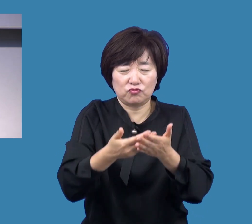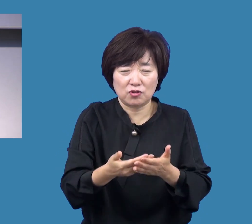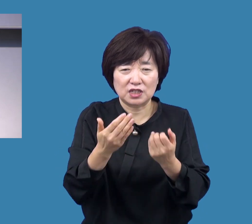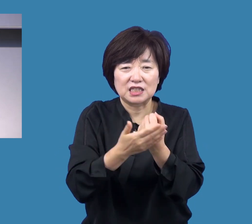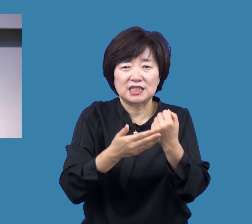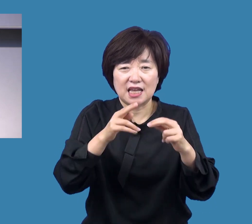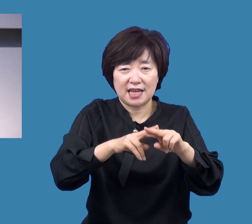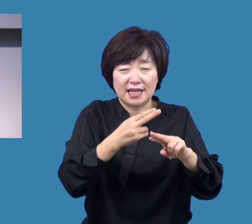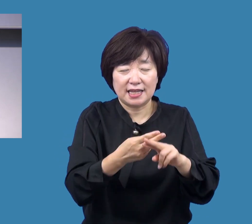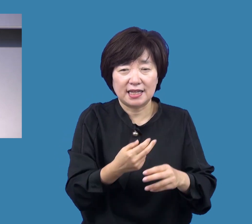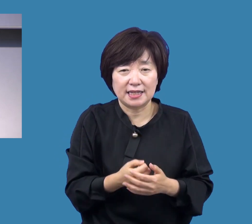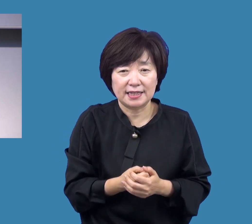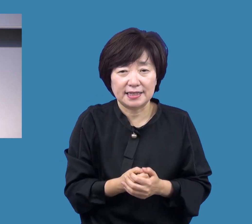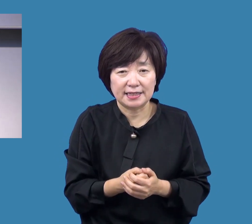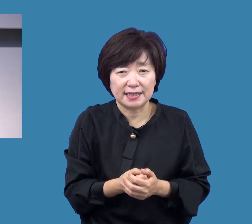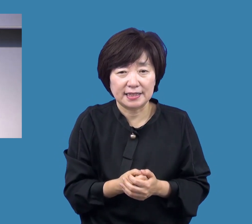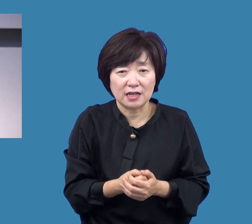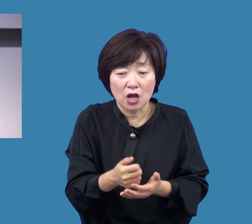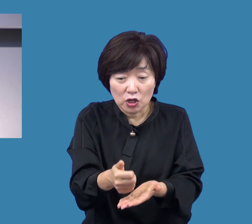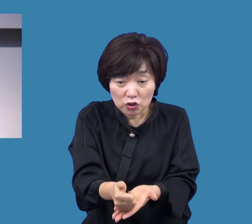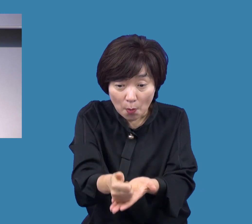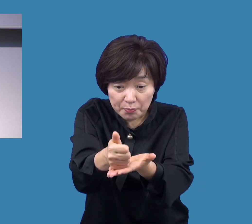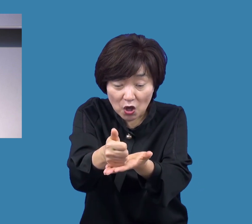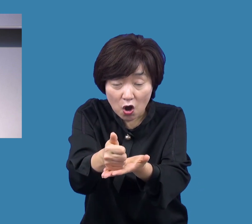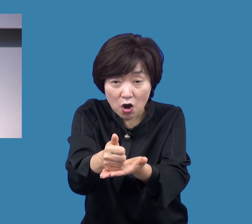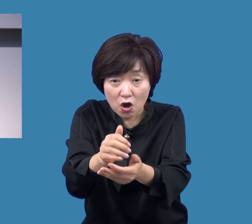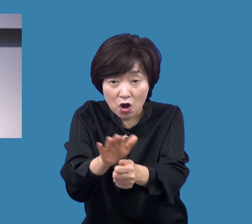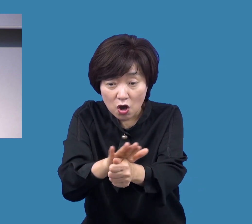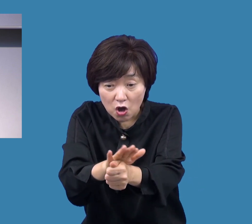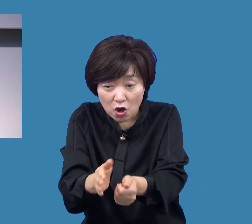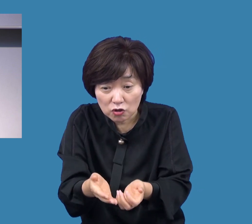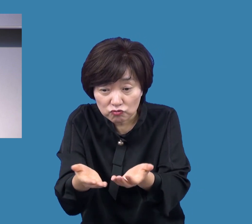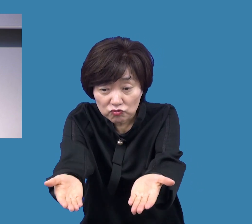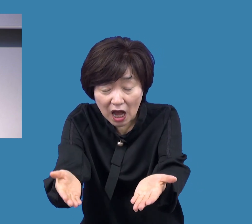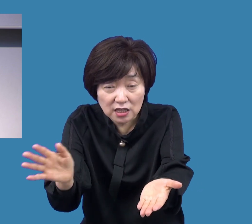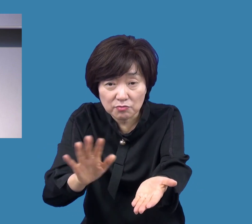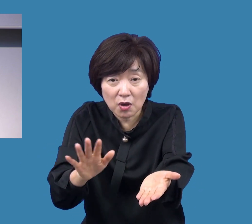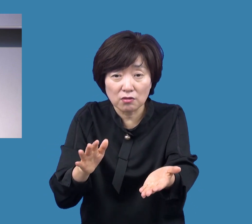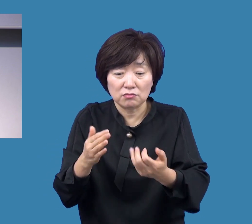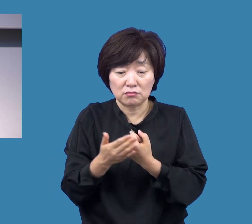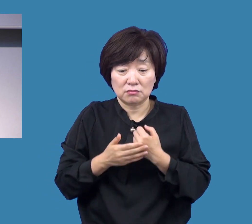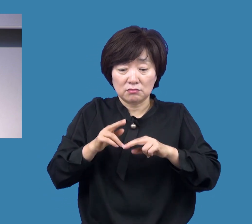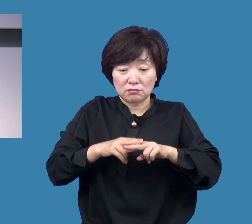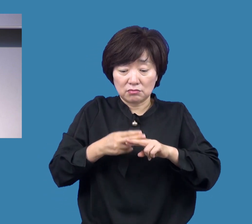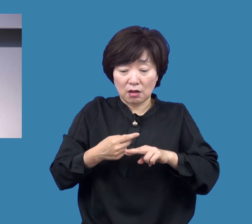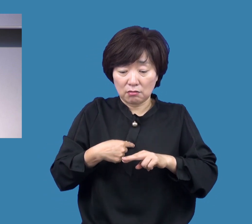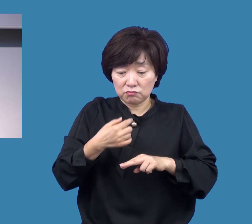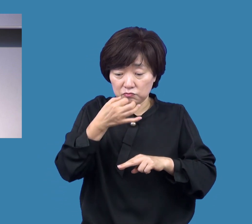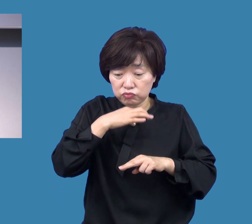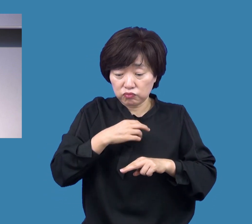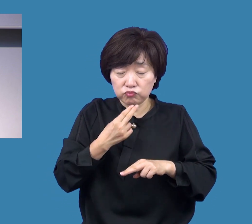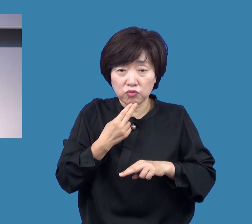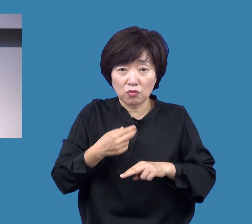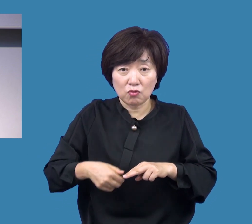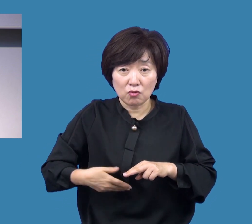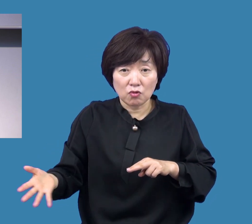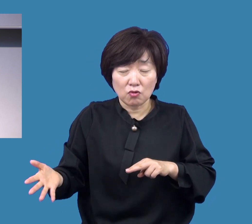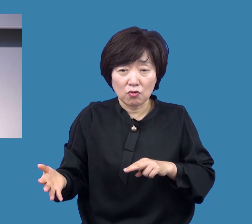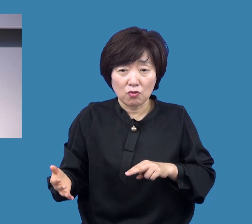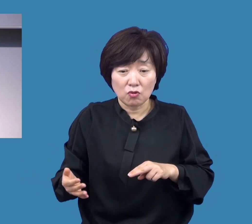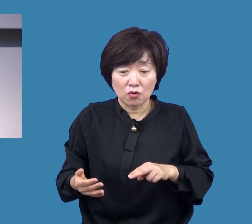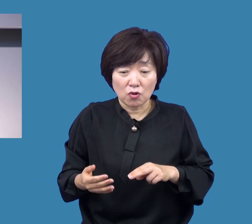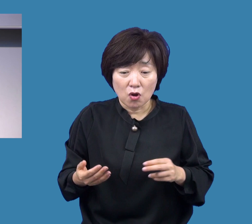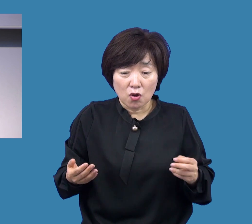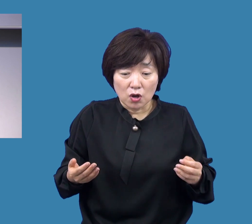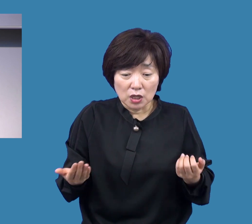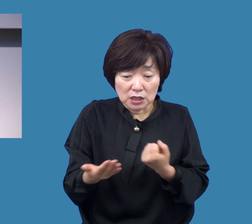꼭 기억하십시오. 그래서 섬기지 않으면 은사는 필요가 없어요. 그래서 계속 사역하지 않고